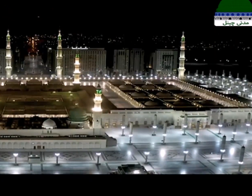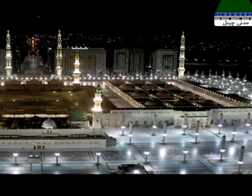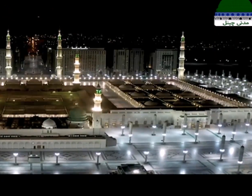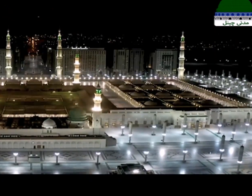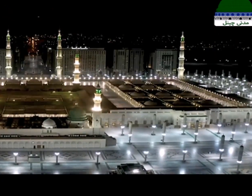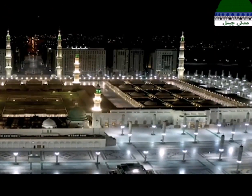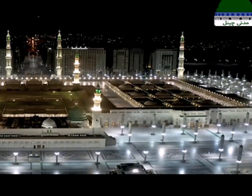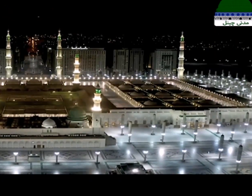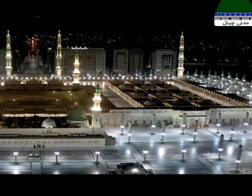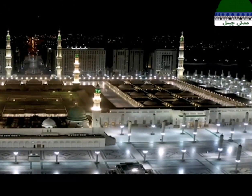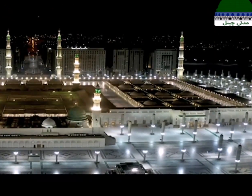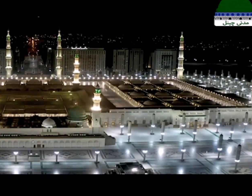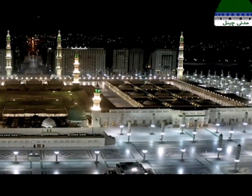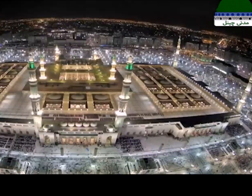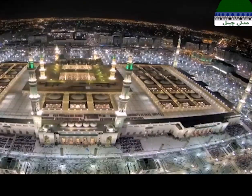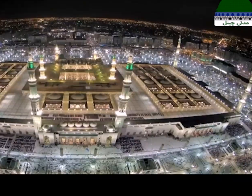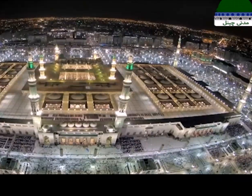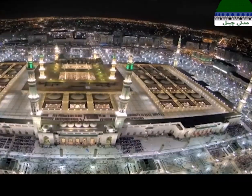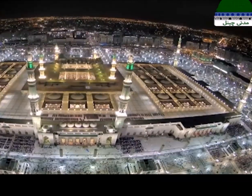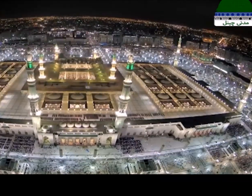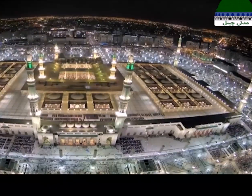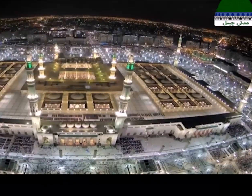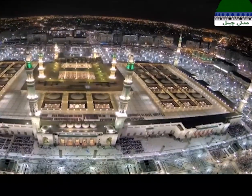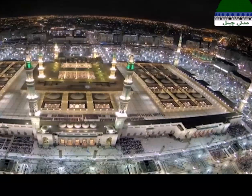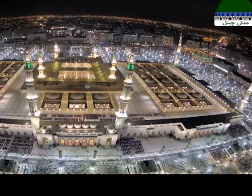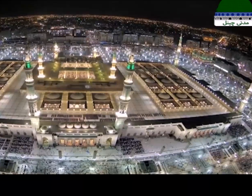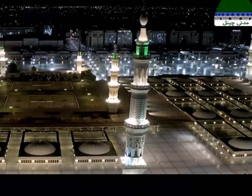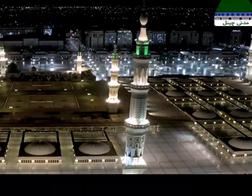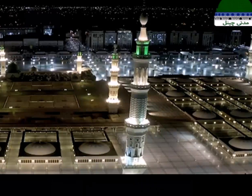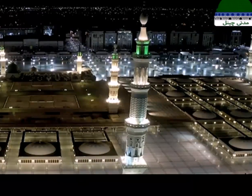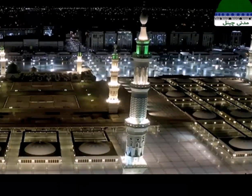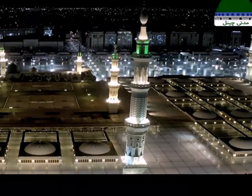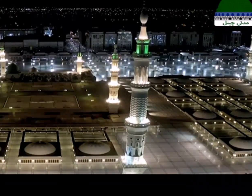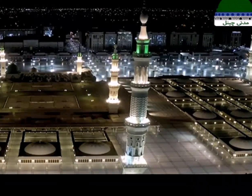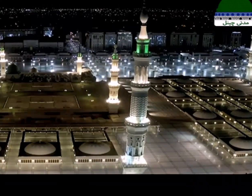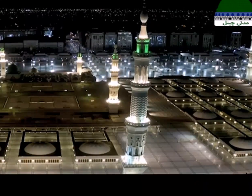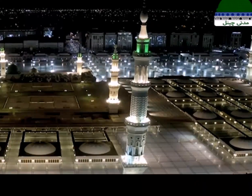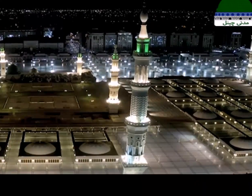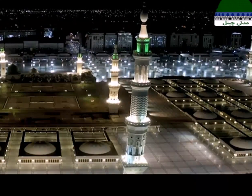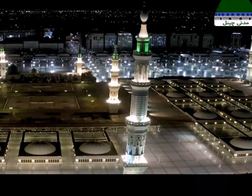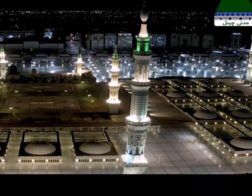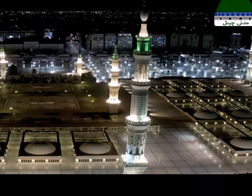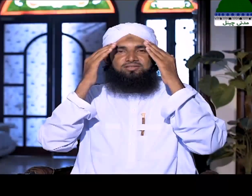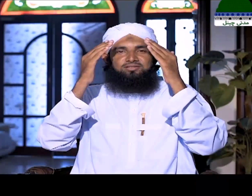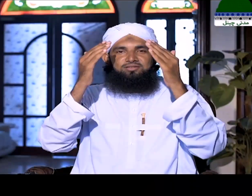آلک واصحابک یا حبیب اللہ۔ الصلاة والسلام علیک یا